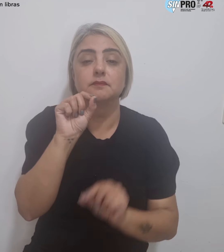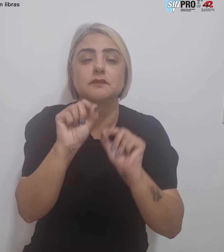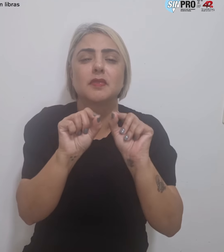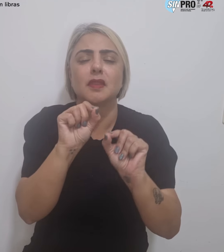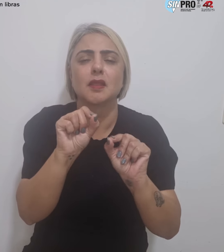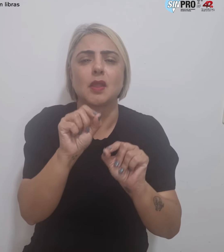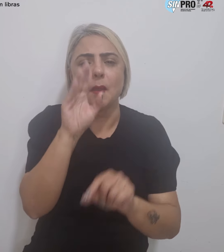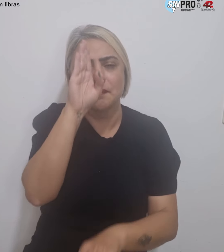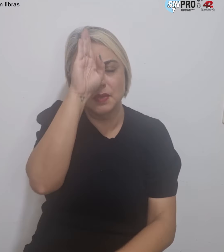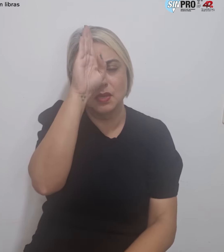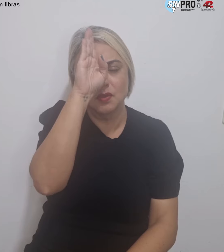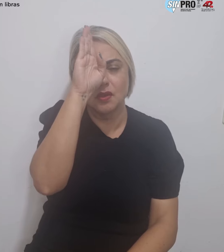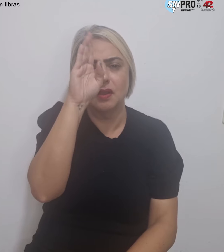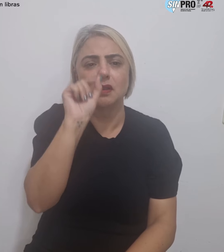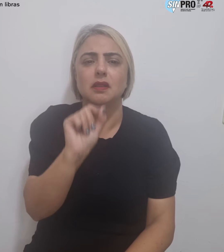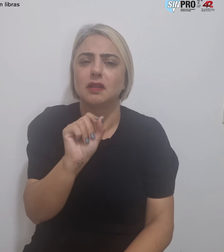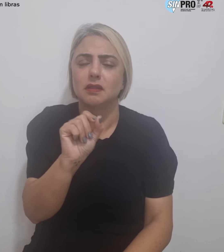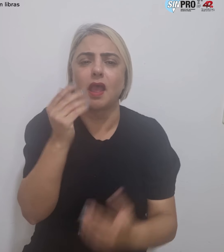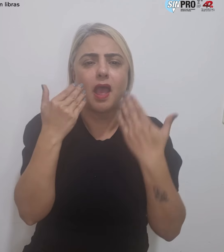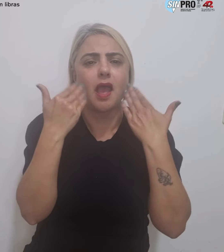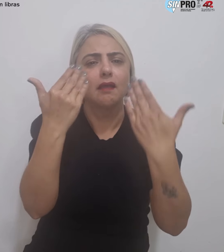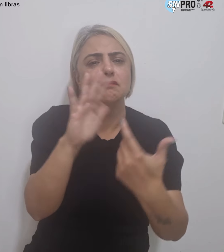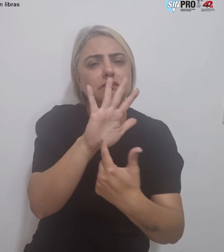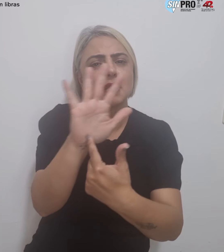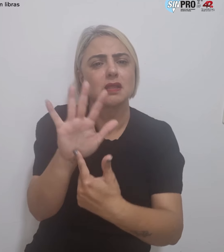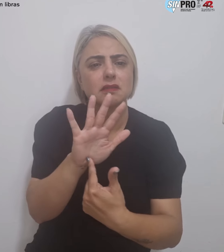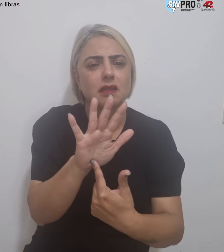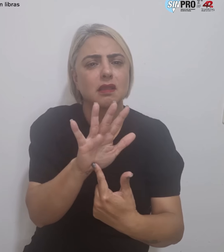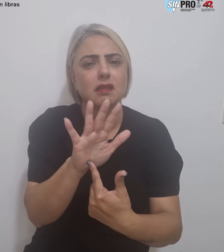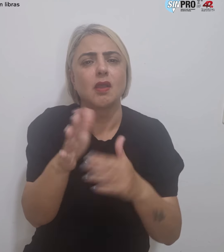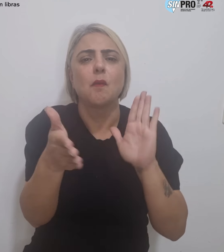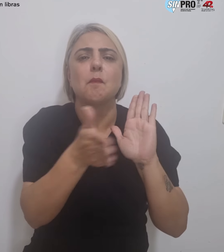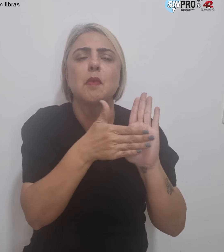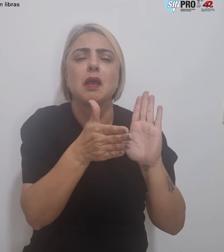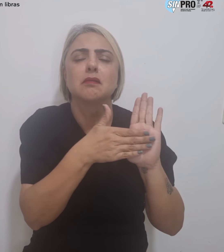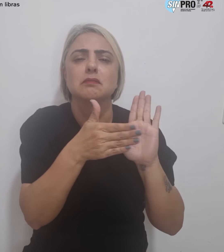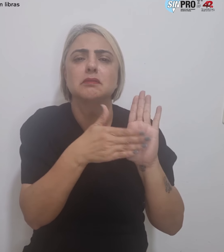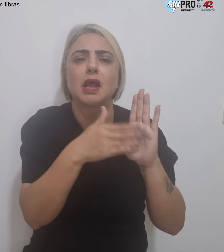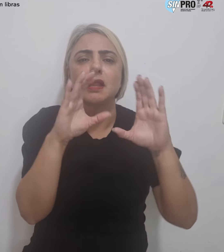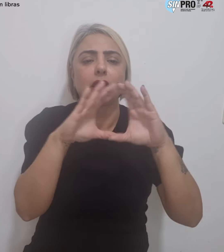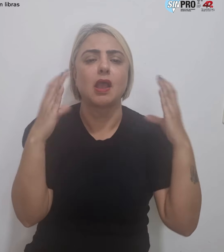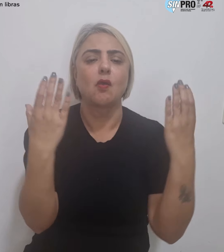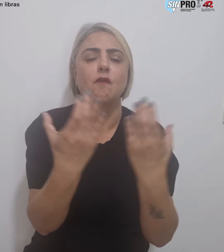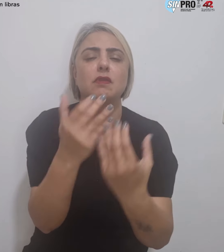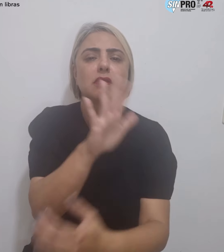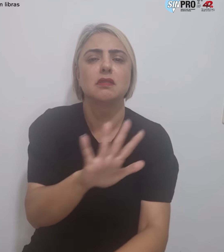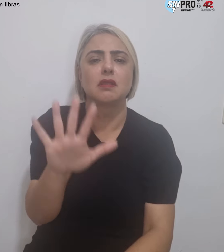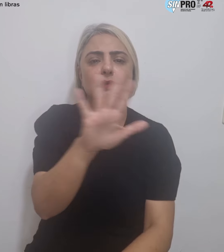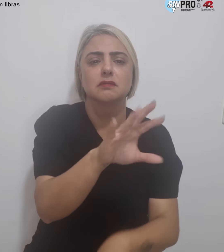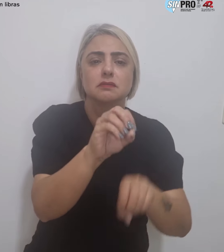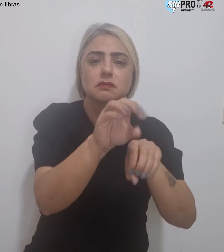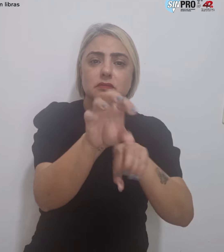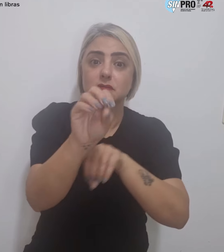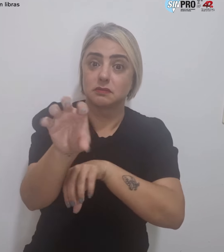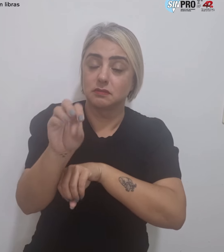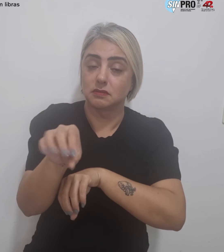prioridade a ser apresentada como pauta na Conferência Nacional de Educação, para